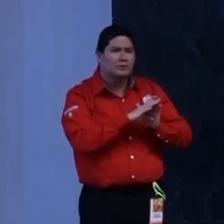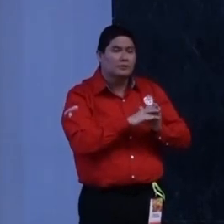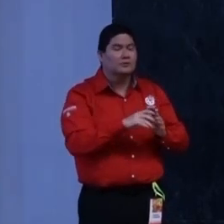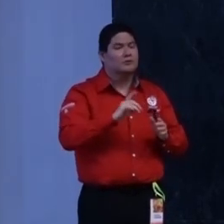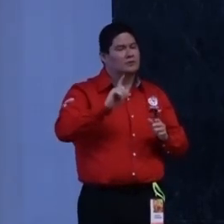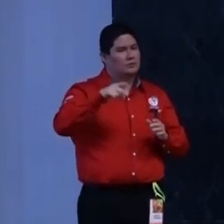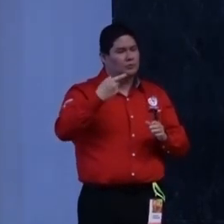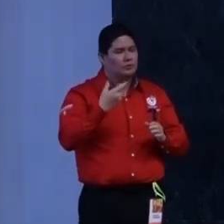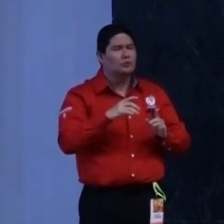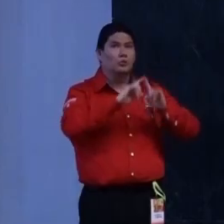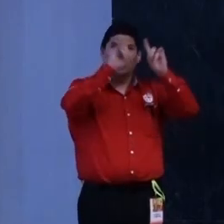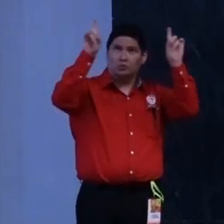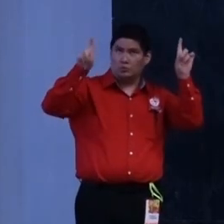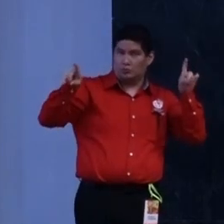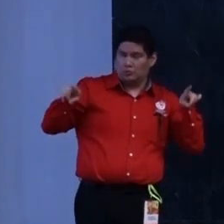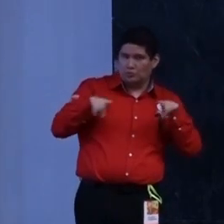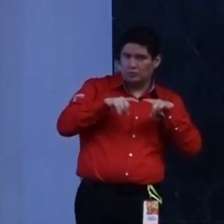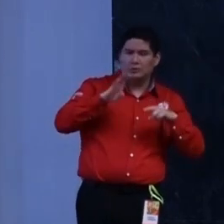Beethoven.